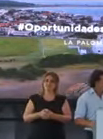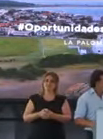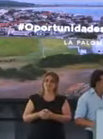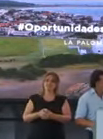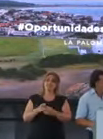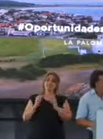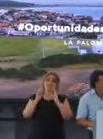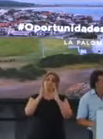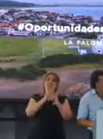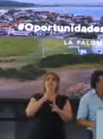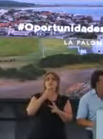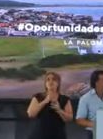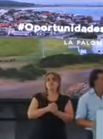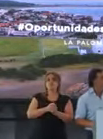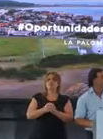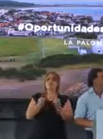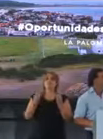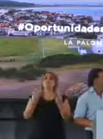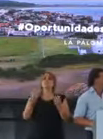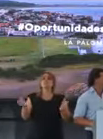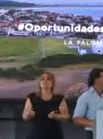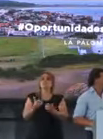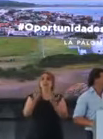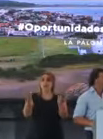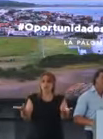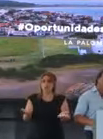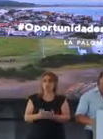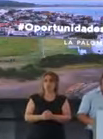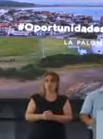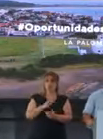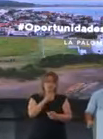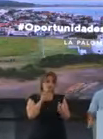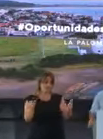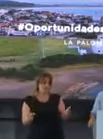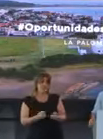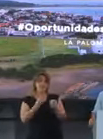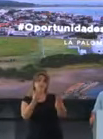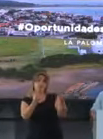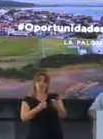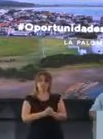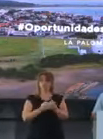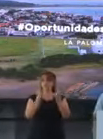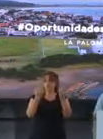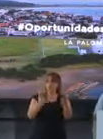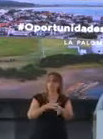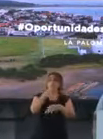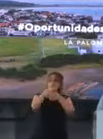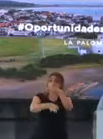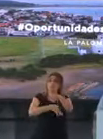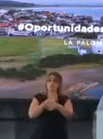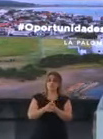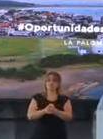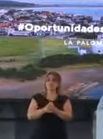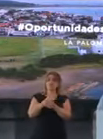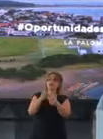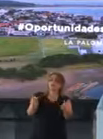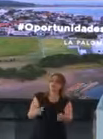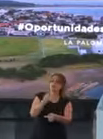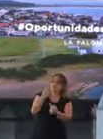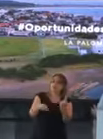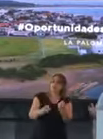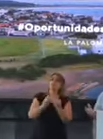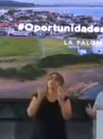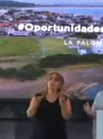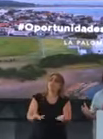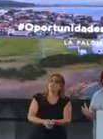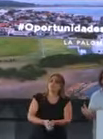que diga por qué se va a hacer algo, por qué se entiende que es necesario una medida.